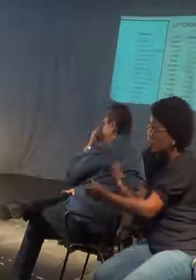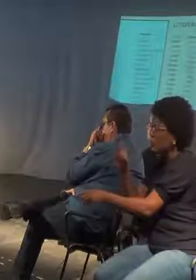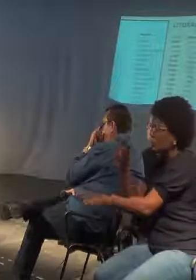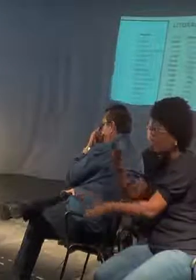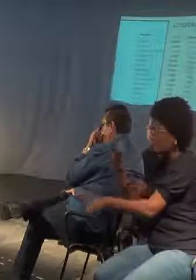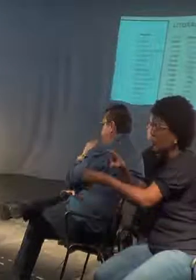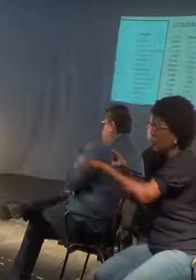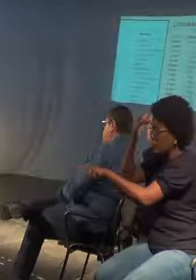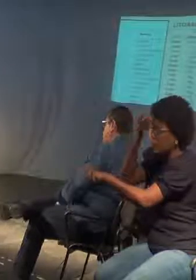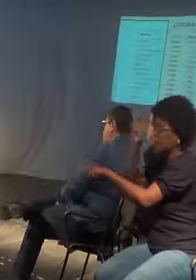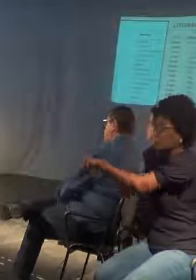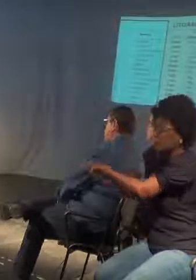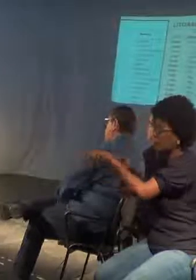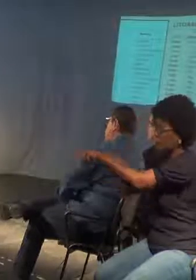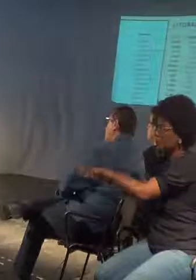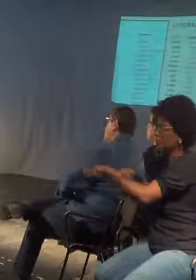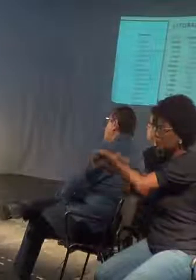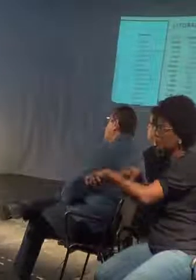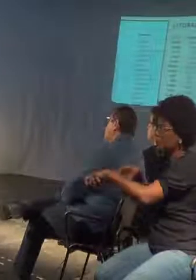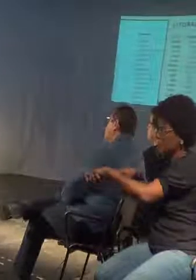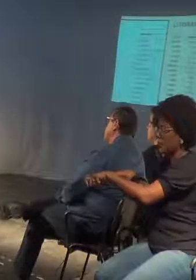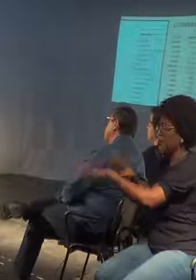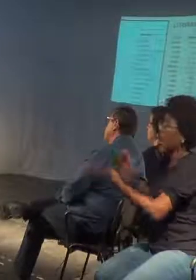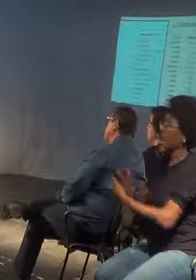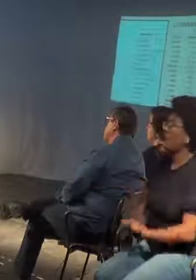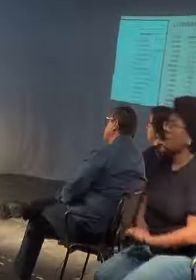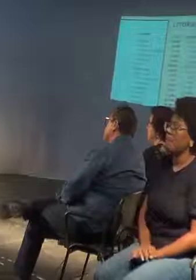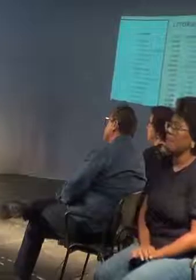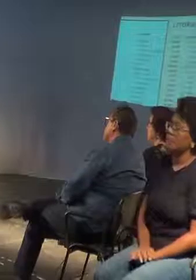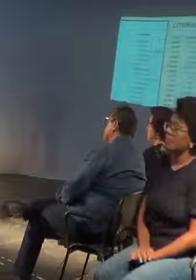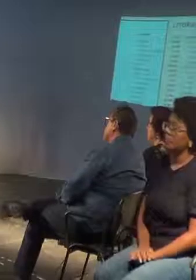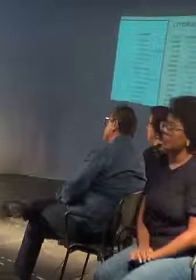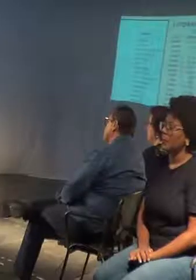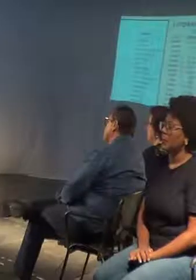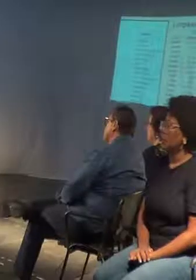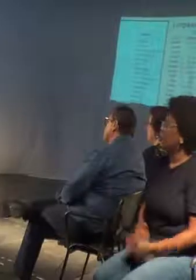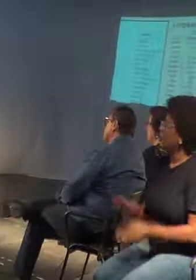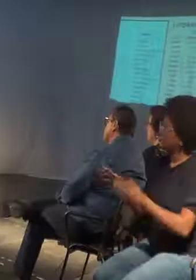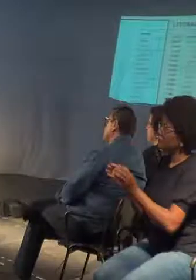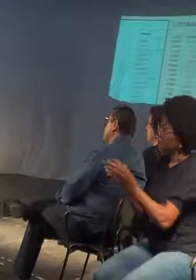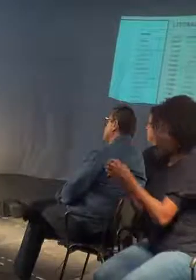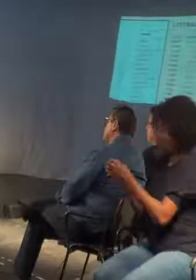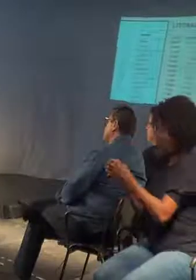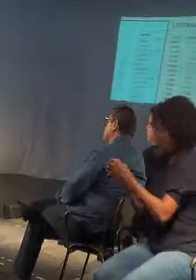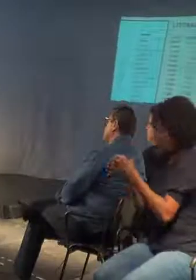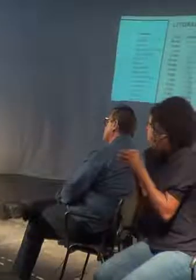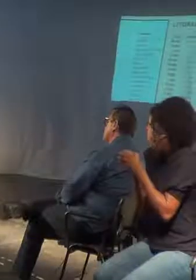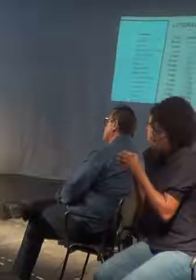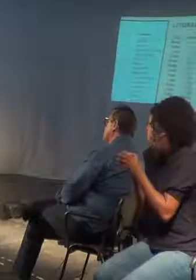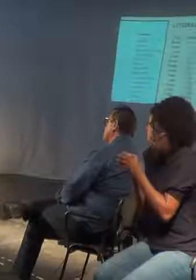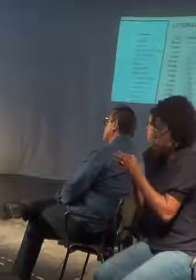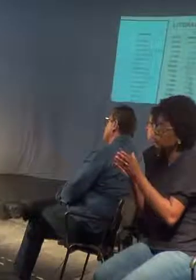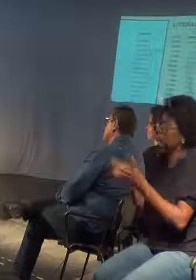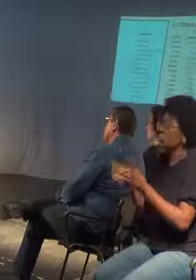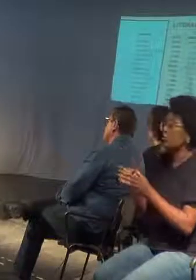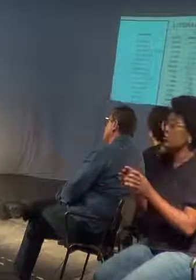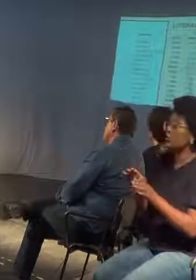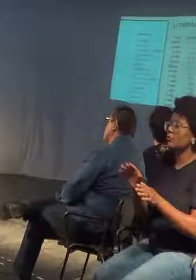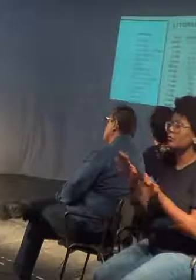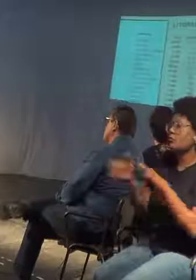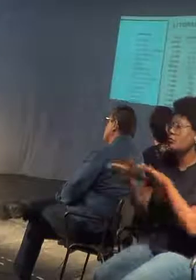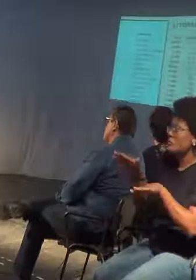e tem a zona rural como aglomeração urbana pequena, Mutuns e Itamaracá, que